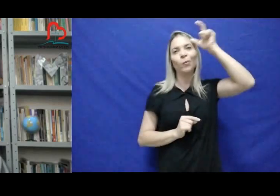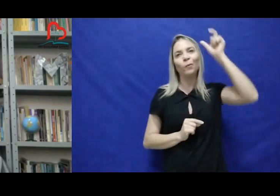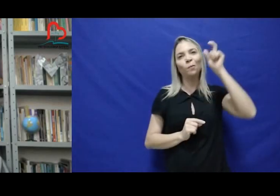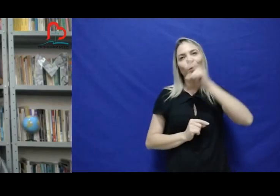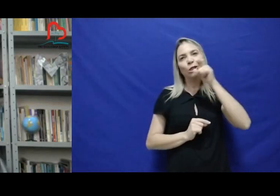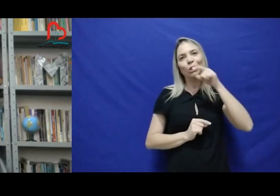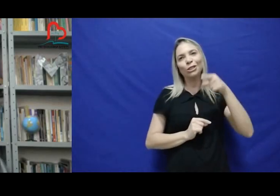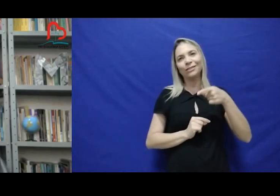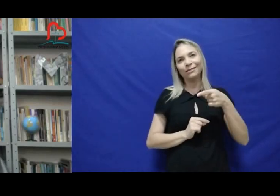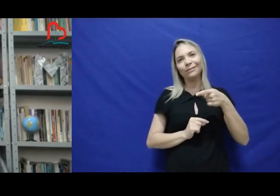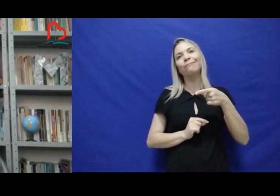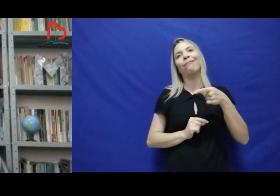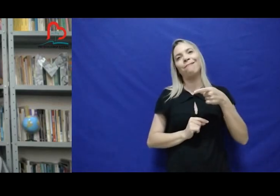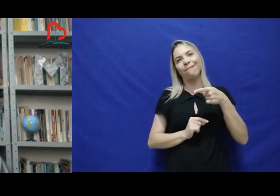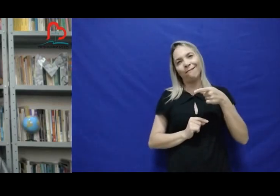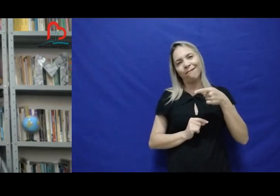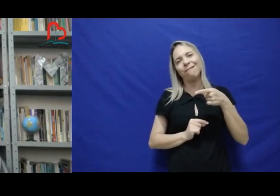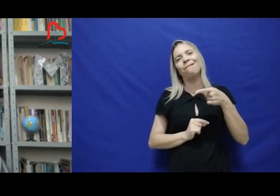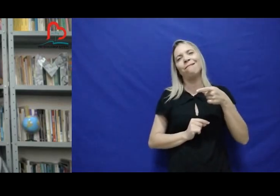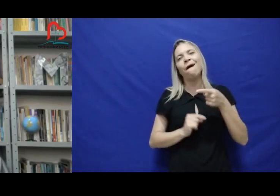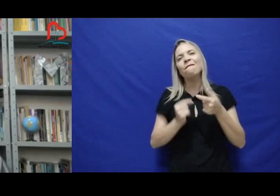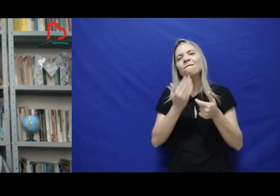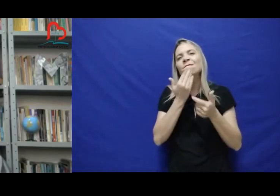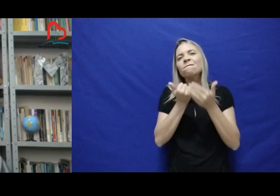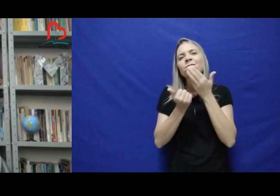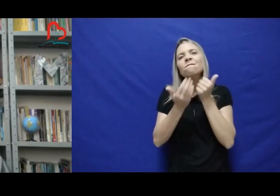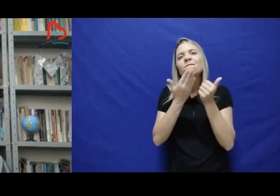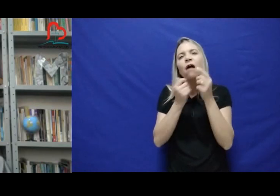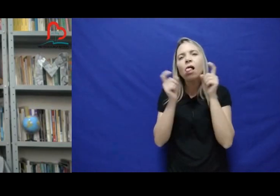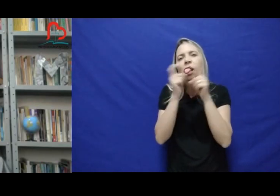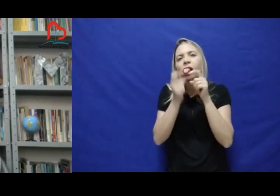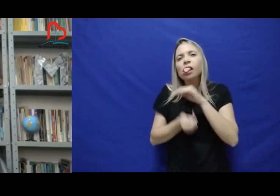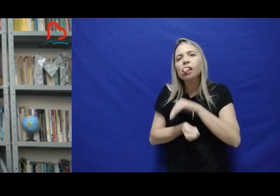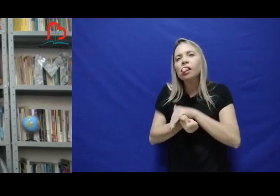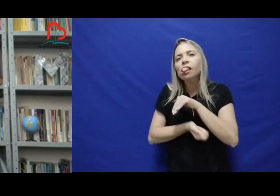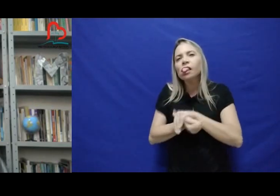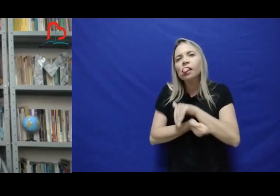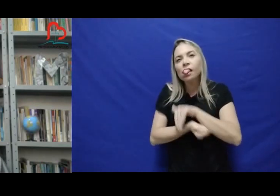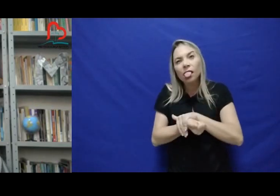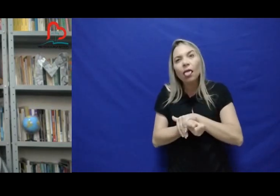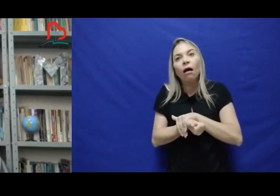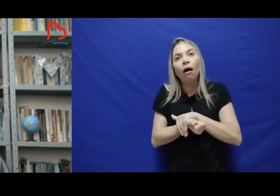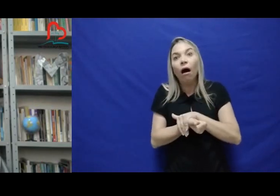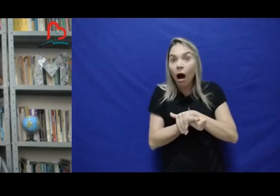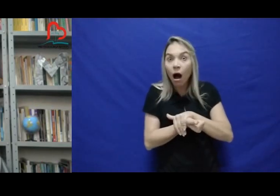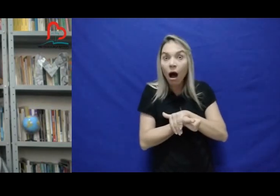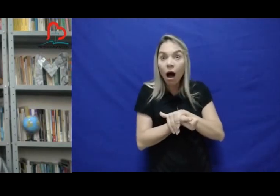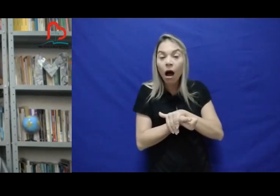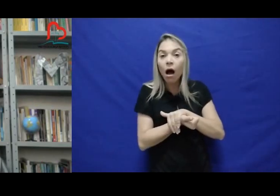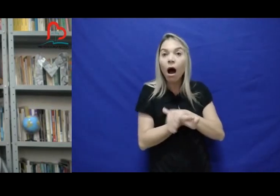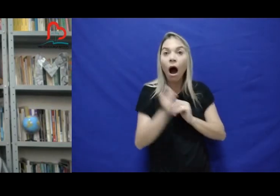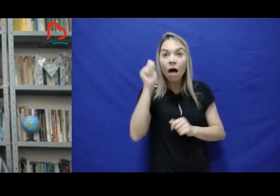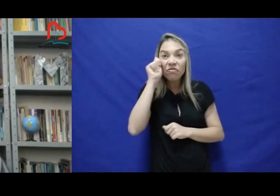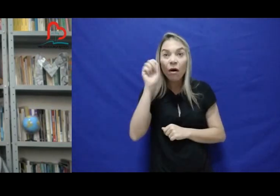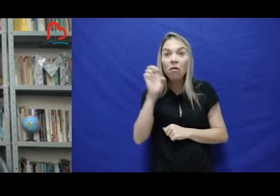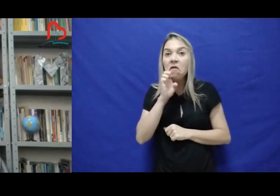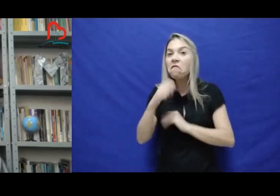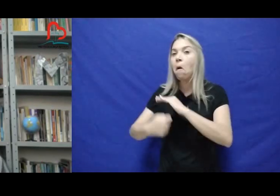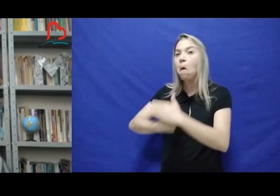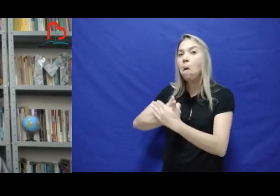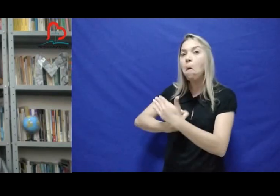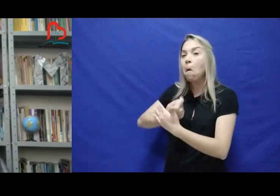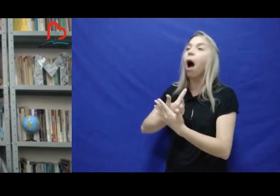não se firma na verdade porque ele é mentiroso e assim faz desde o princípio, e quando mente faz o que lhe é natural,